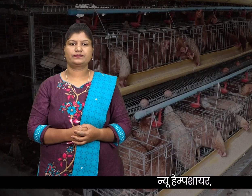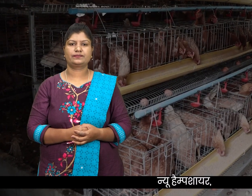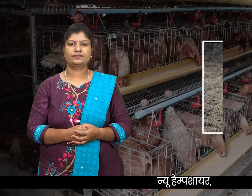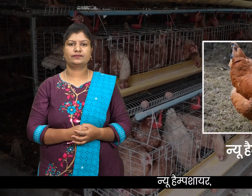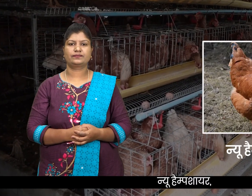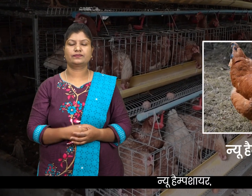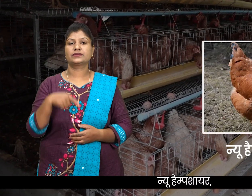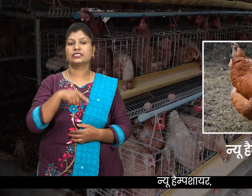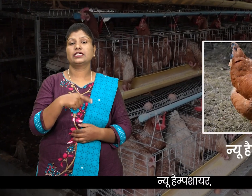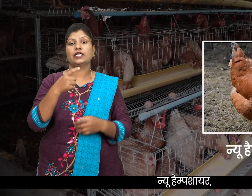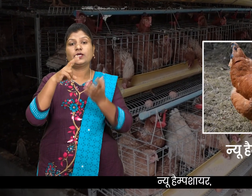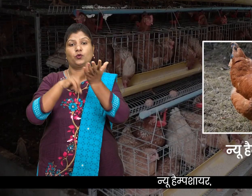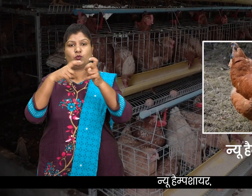न्यू हैम्पशायर,